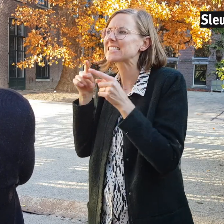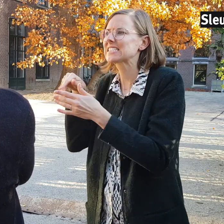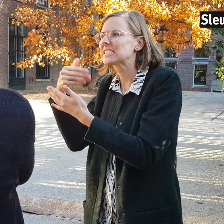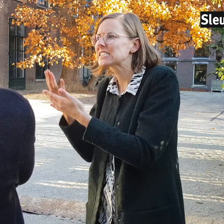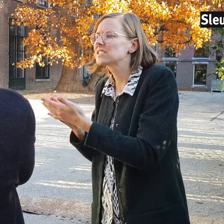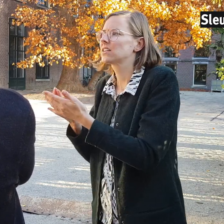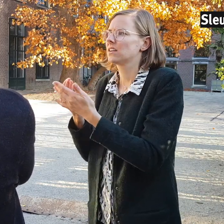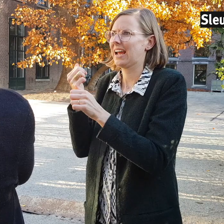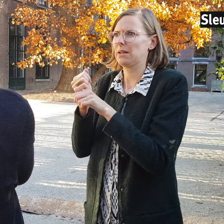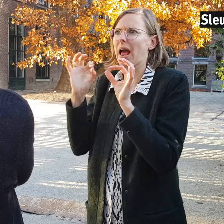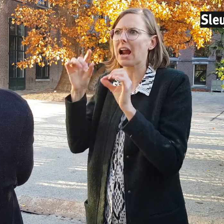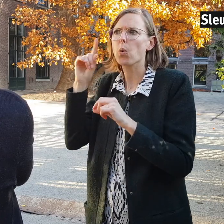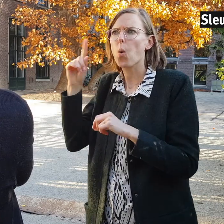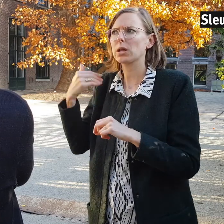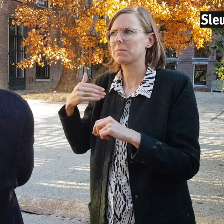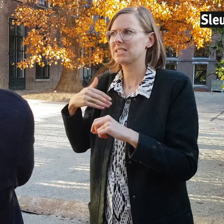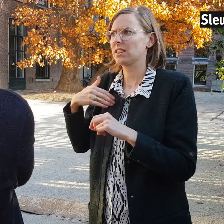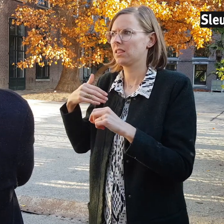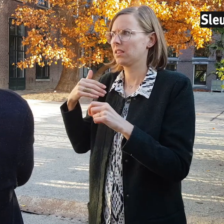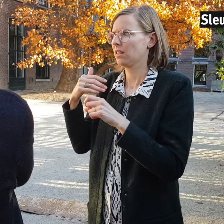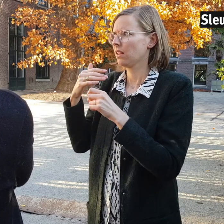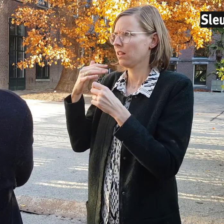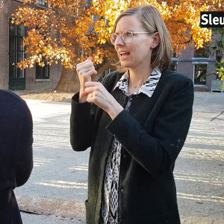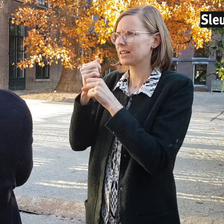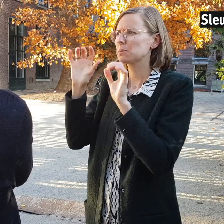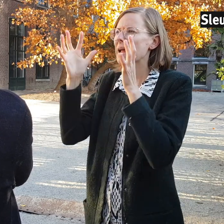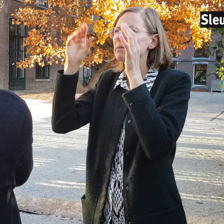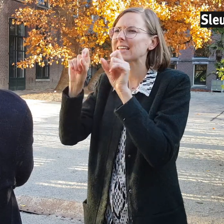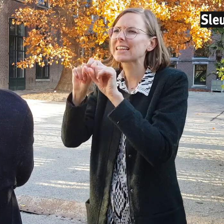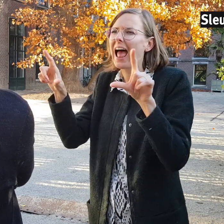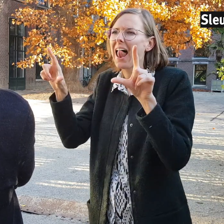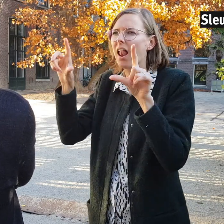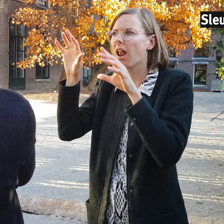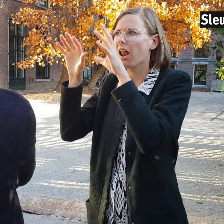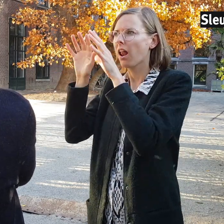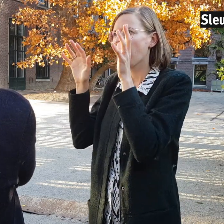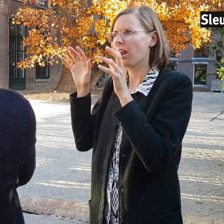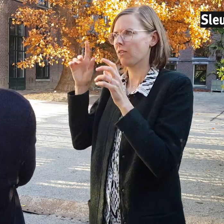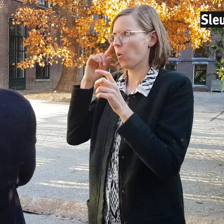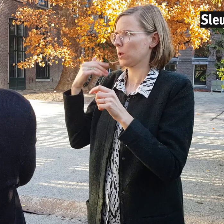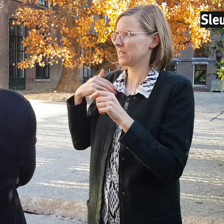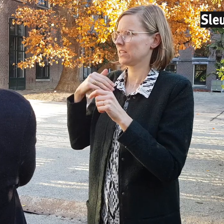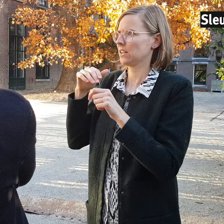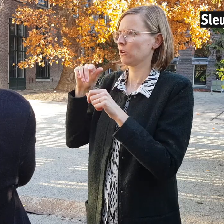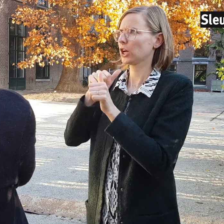dat het muziek, poëtische teksten bij muziek zijn heel belangrijk voor horende mensen.